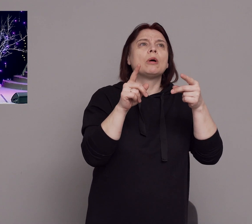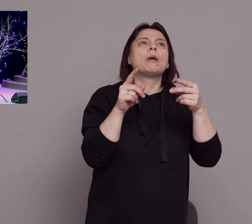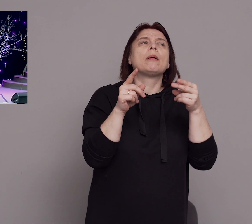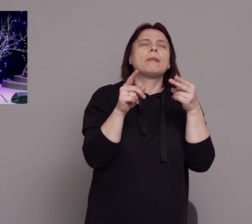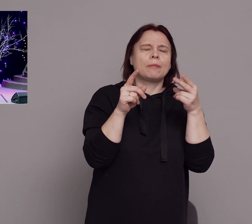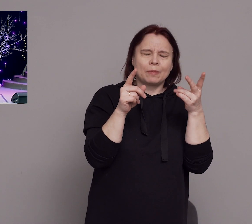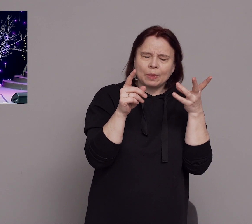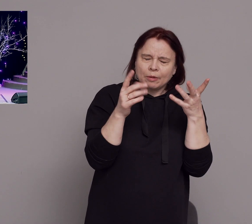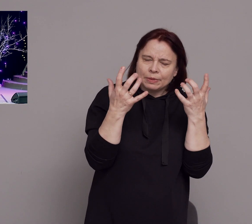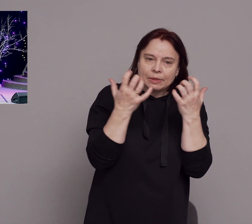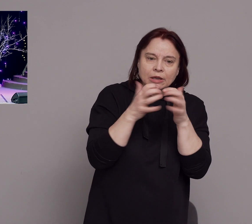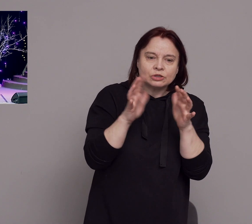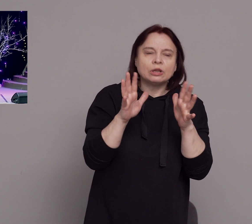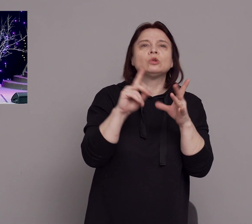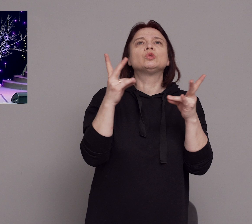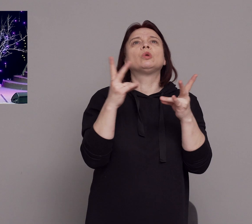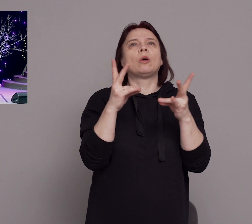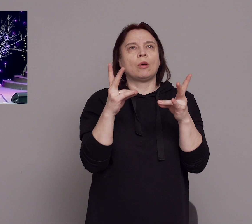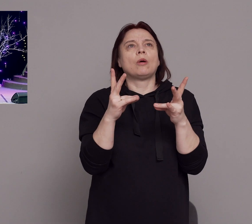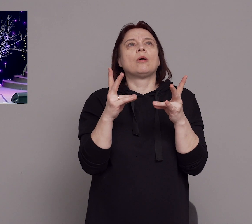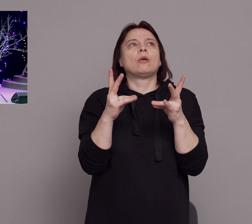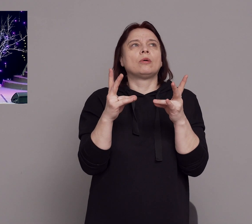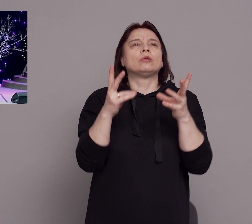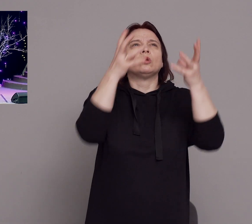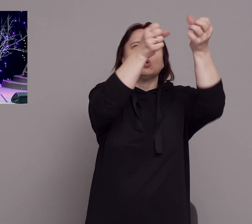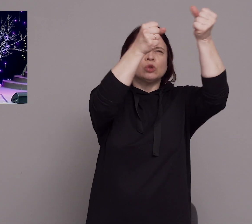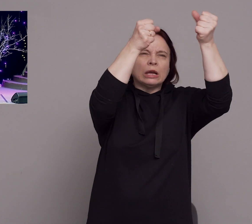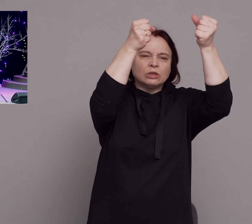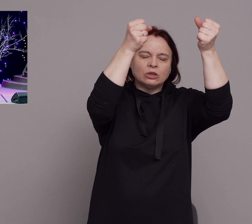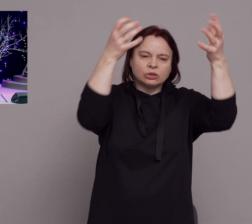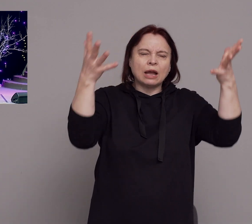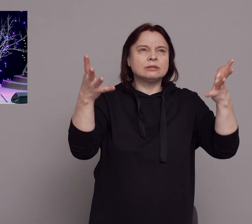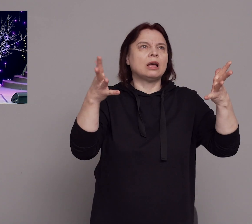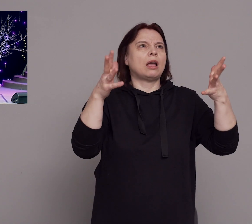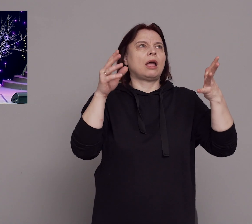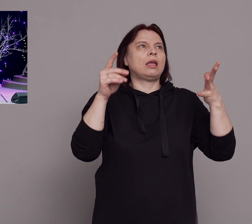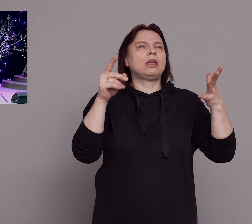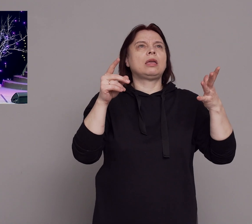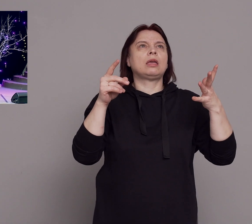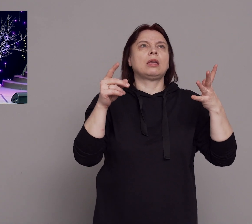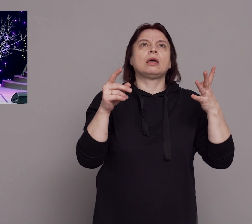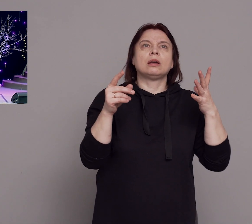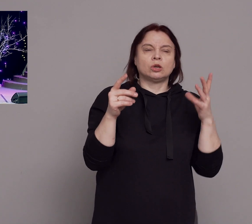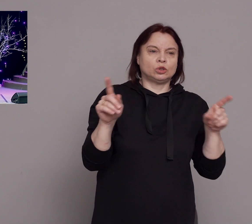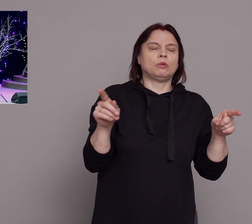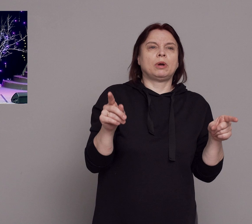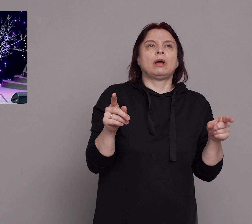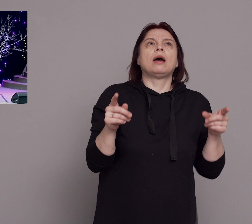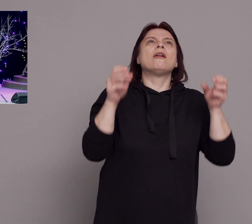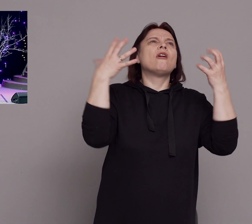Богу, он не считал это тем, за что нужно держаться». И это немножко меняет смысл, потому